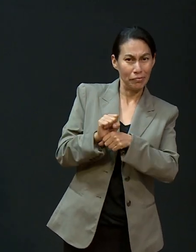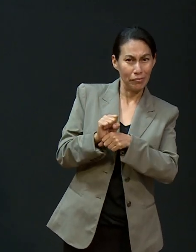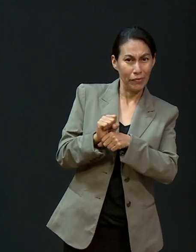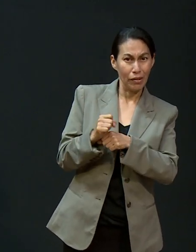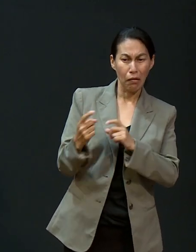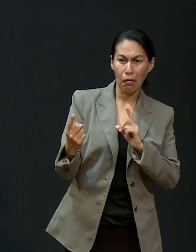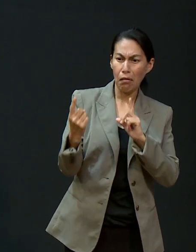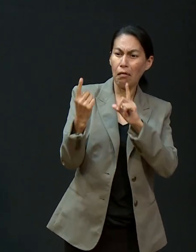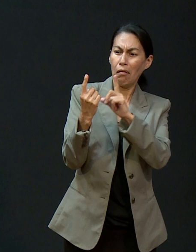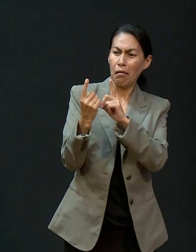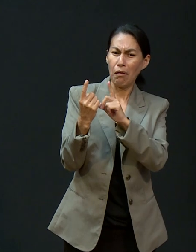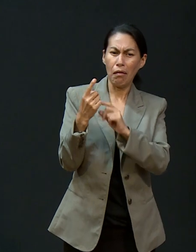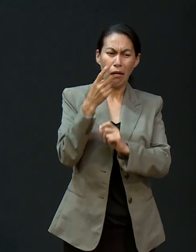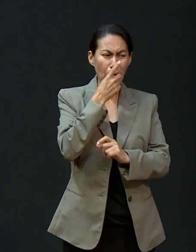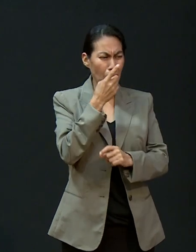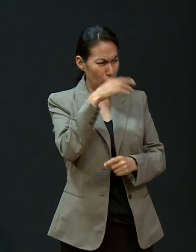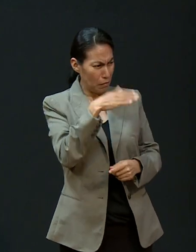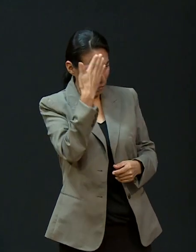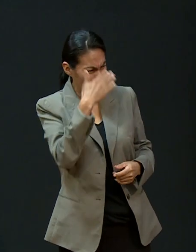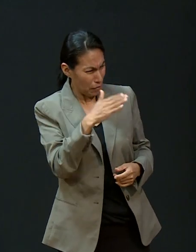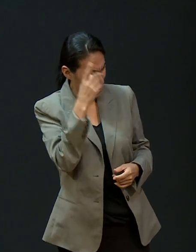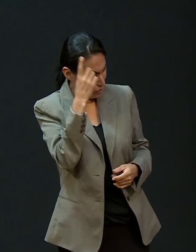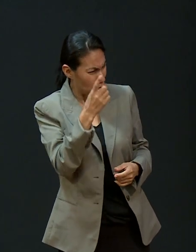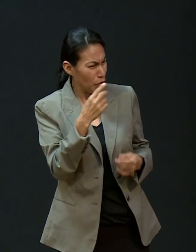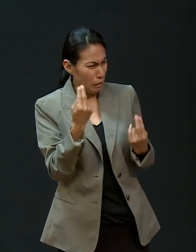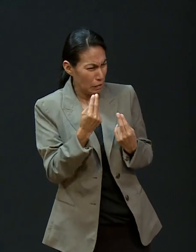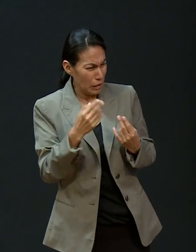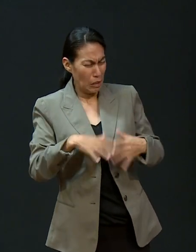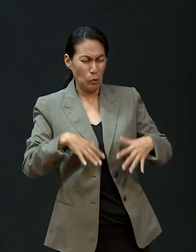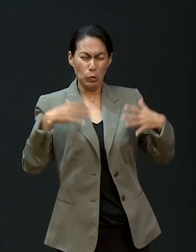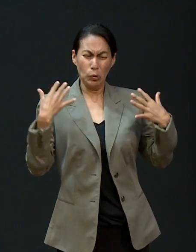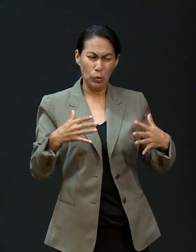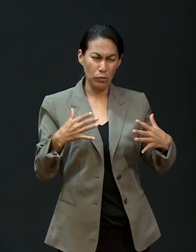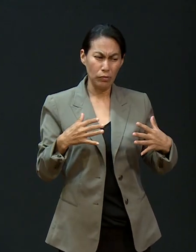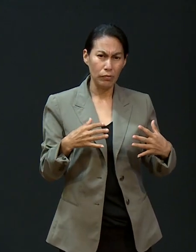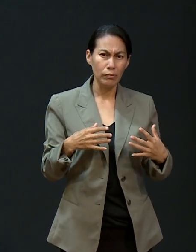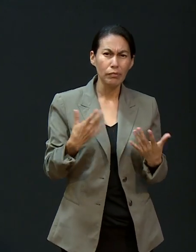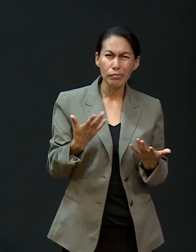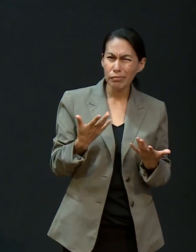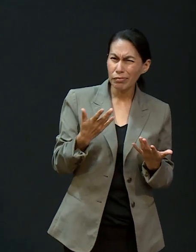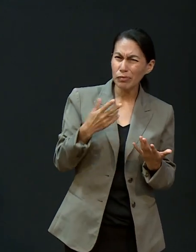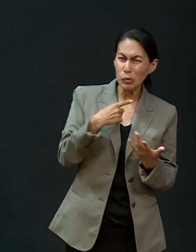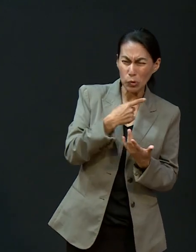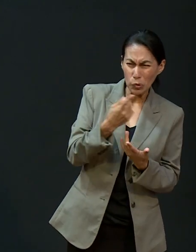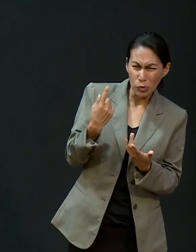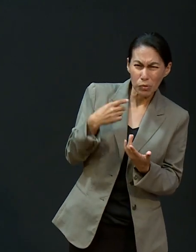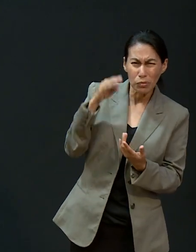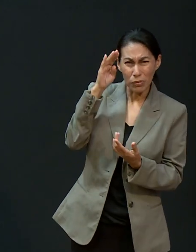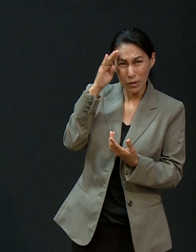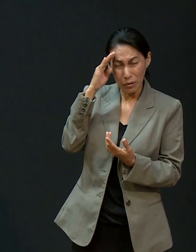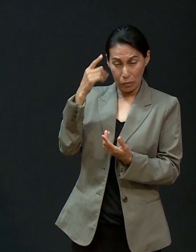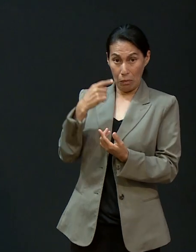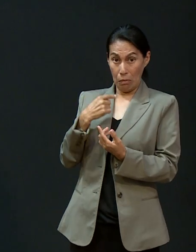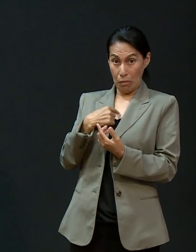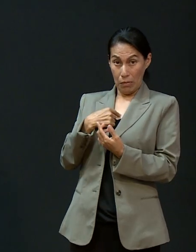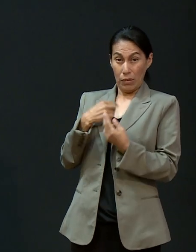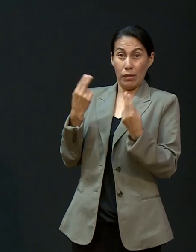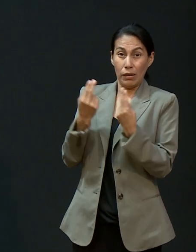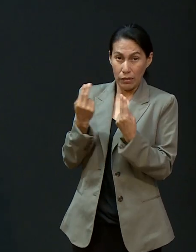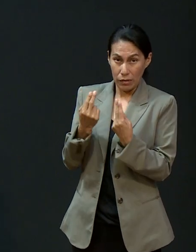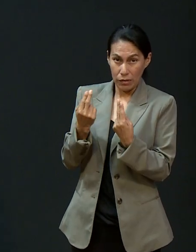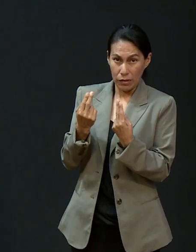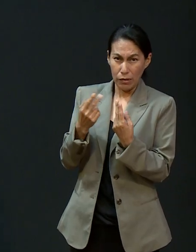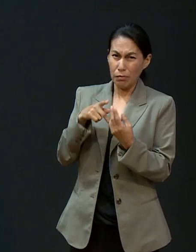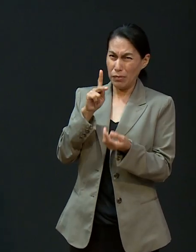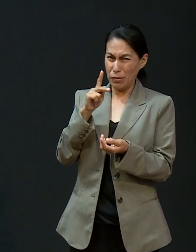alguien que me dijo lo siguiente. ¿Sabías que Dios tiene una gran necesidad? Normalmente pensamos en la necesidad